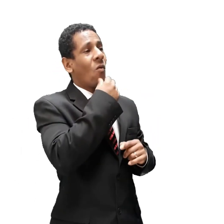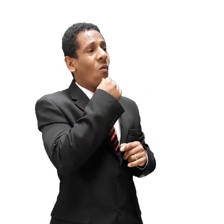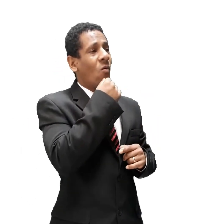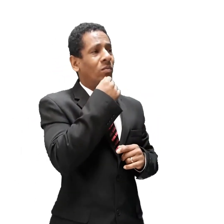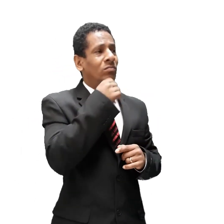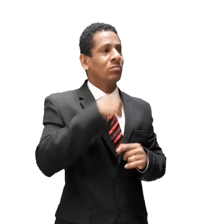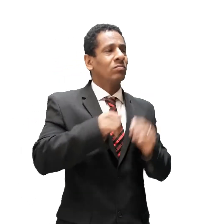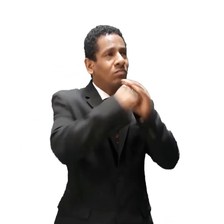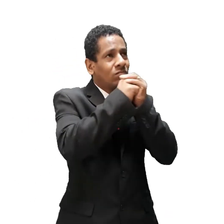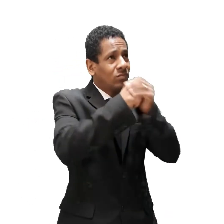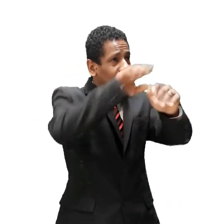Disse-lhe Jesus: